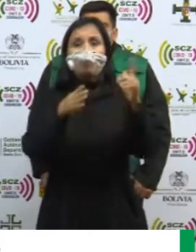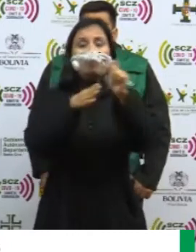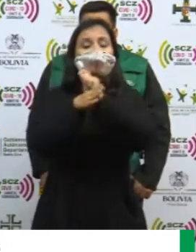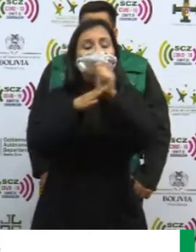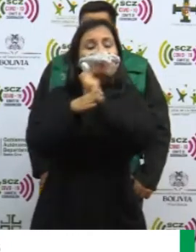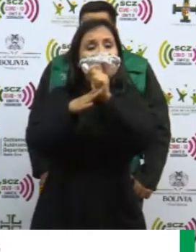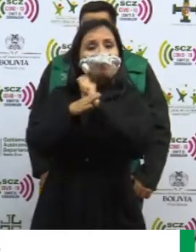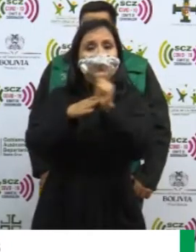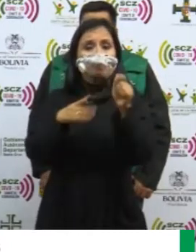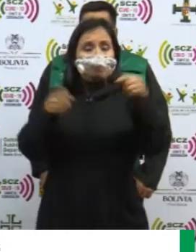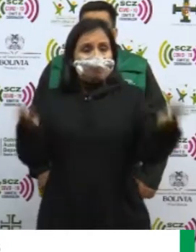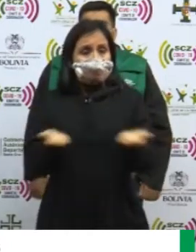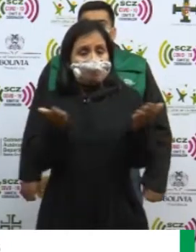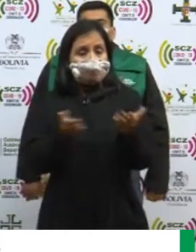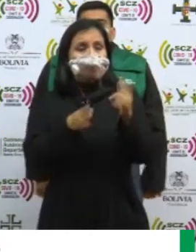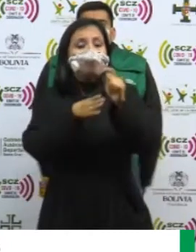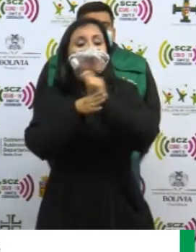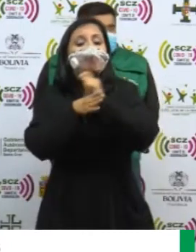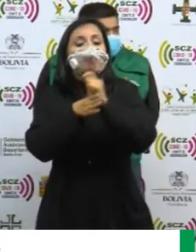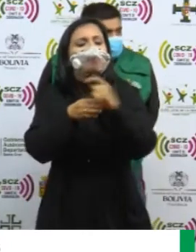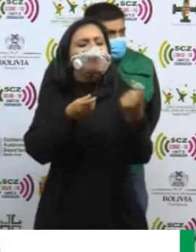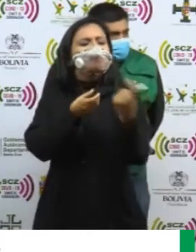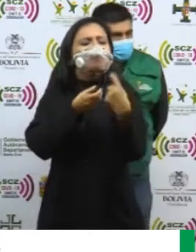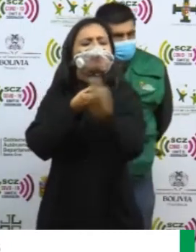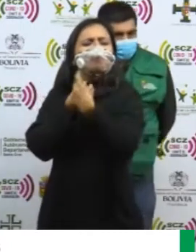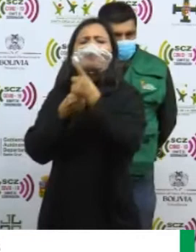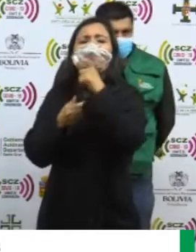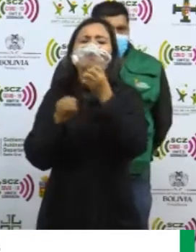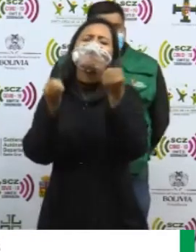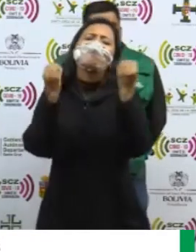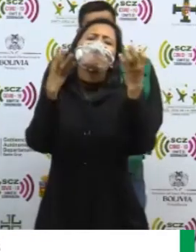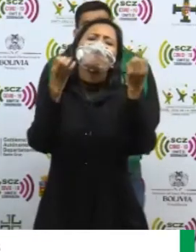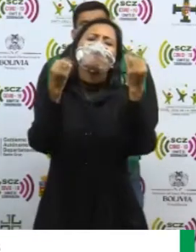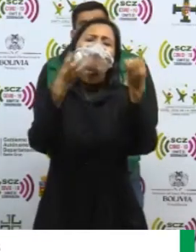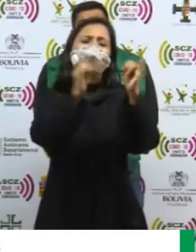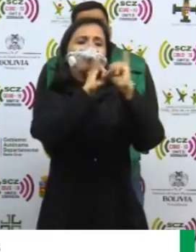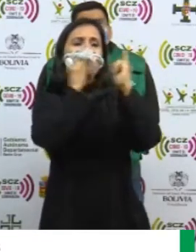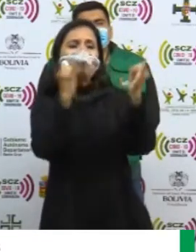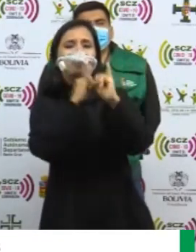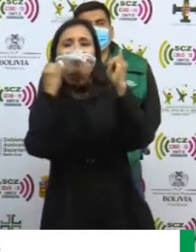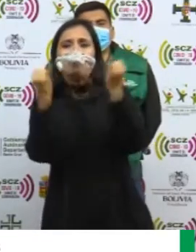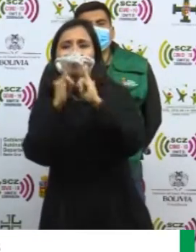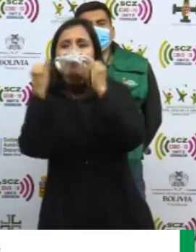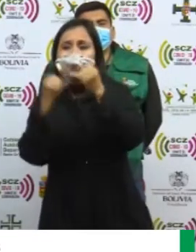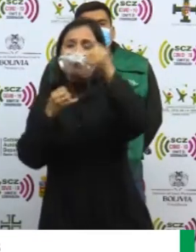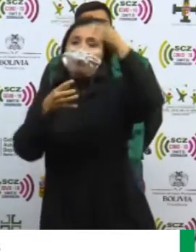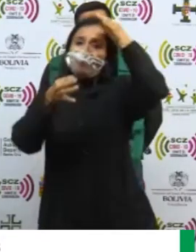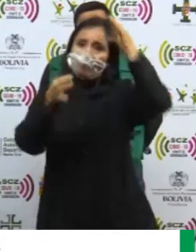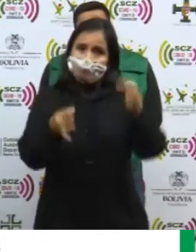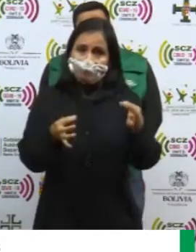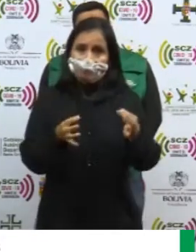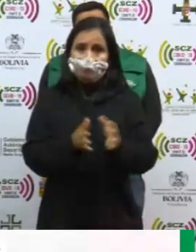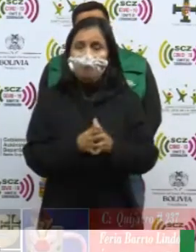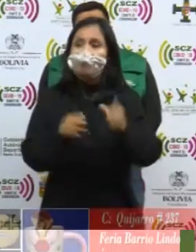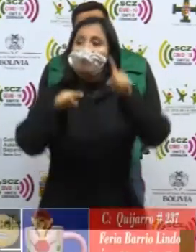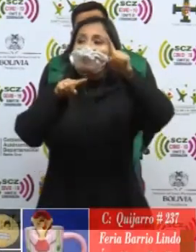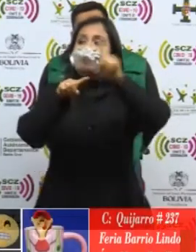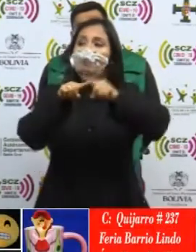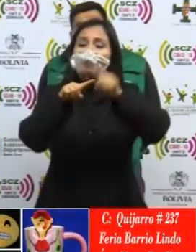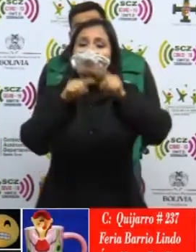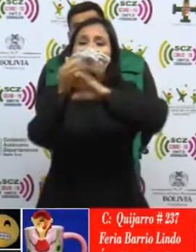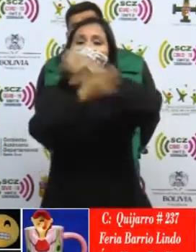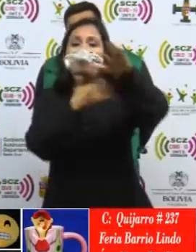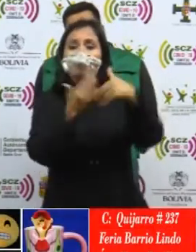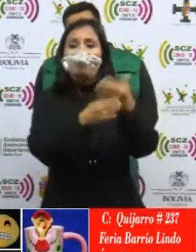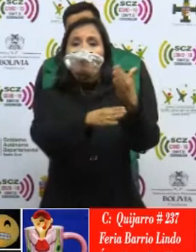técnica, es una instancia conformada por muchas instituciones a efectos de tomar decisiones. De acuerdo a los